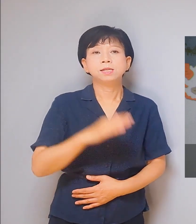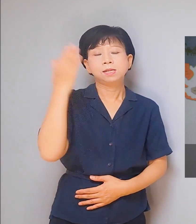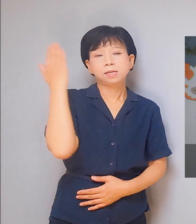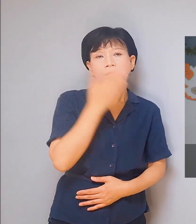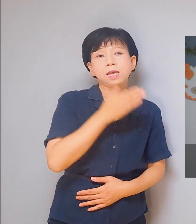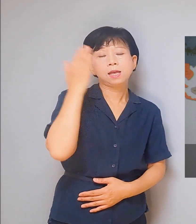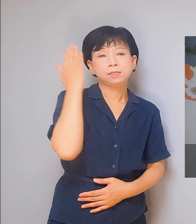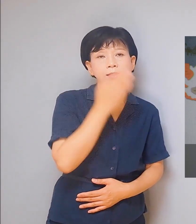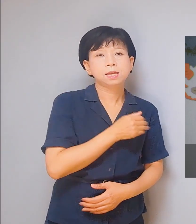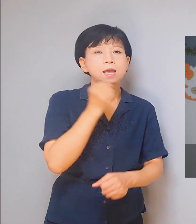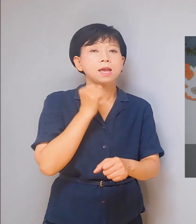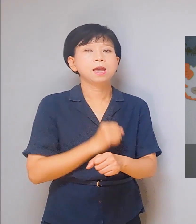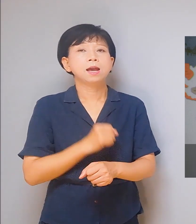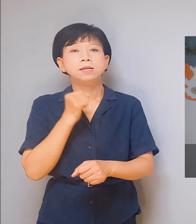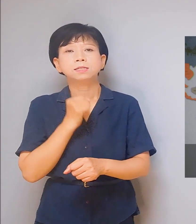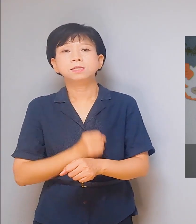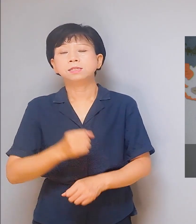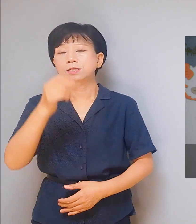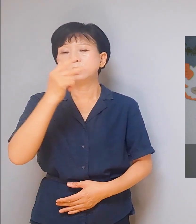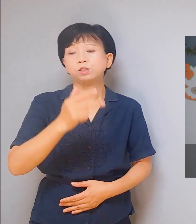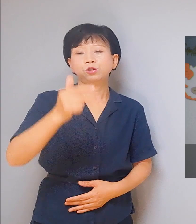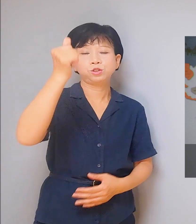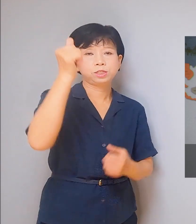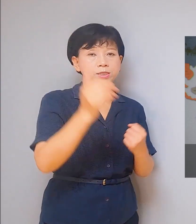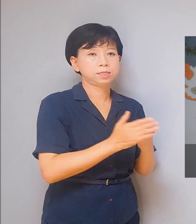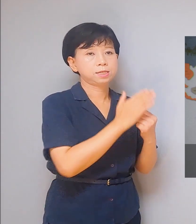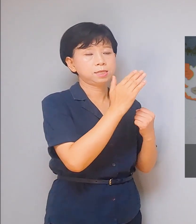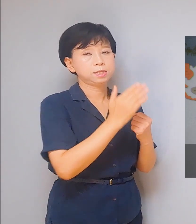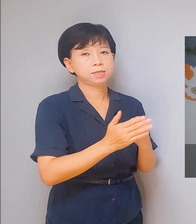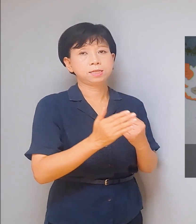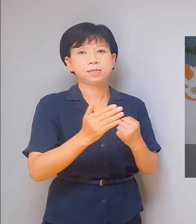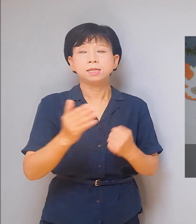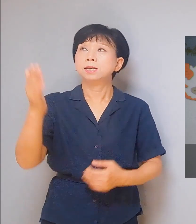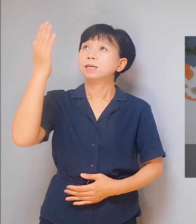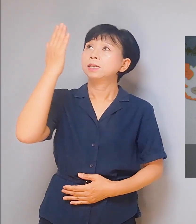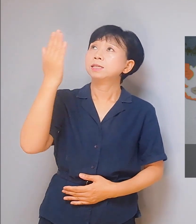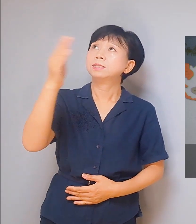우리를 깨끗게 하시는